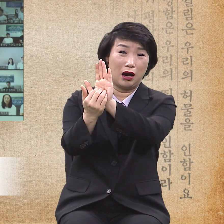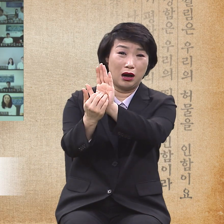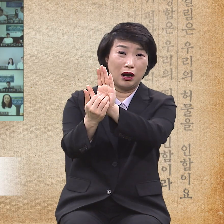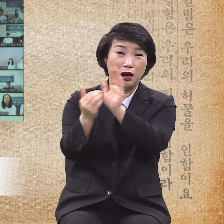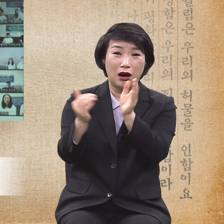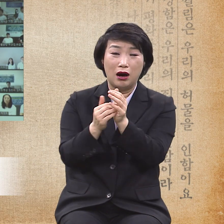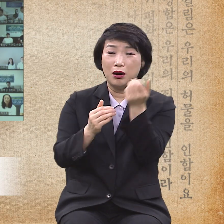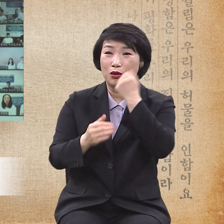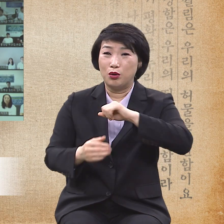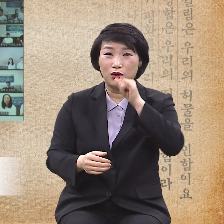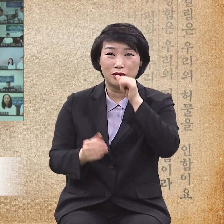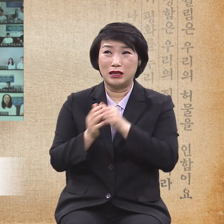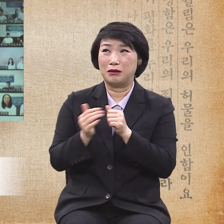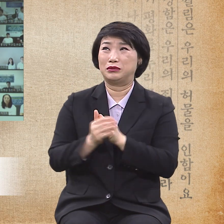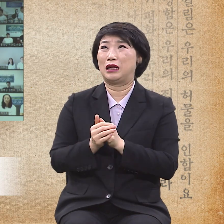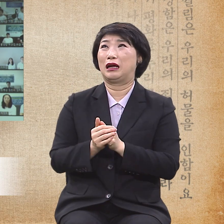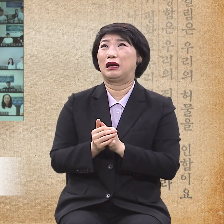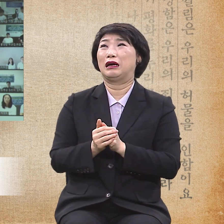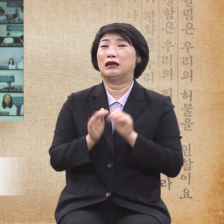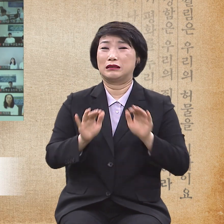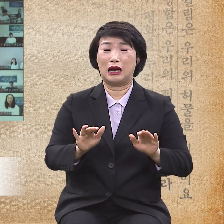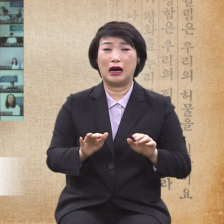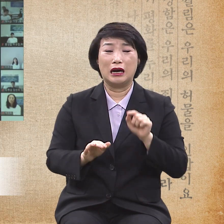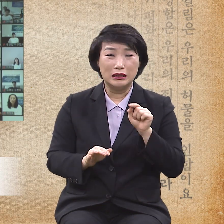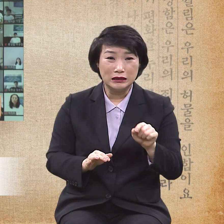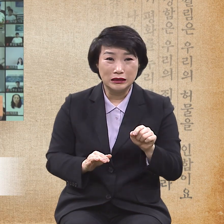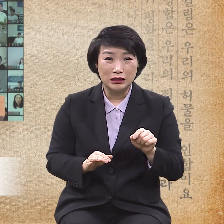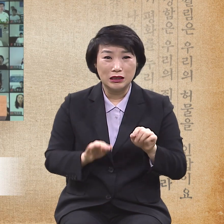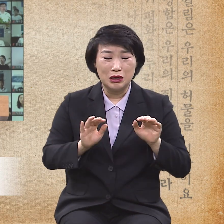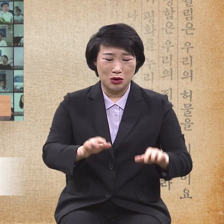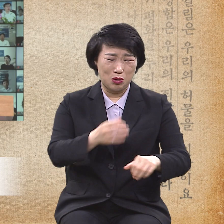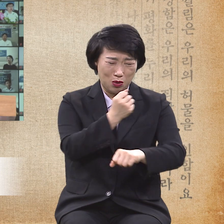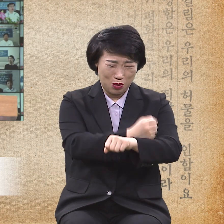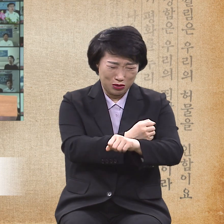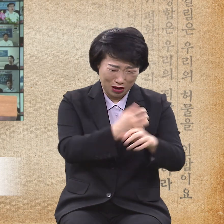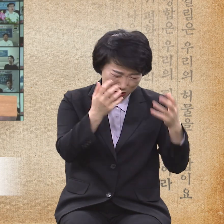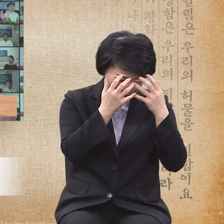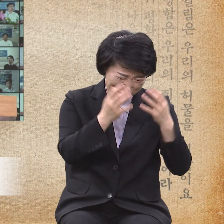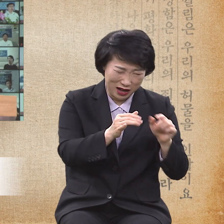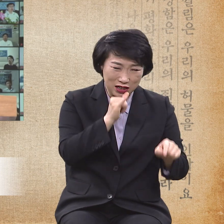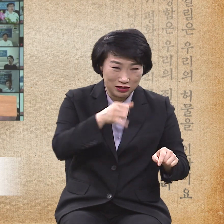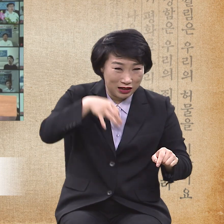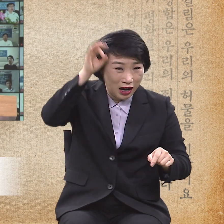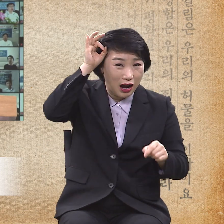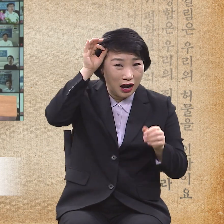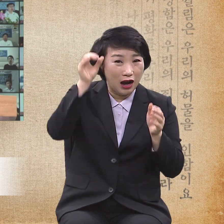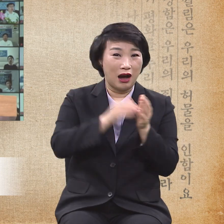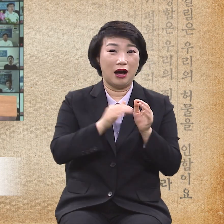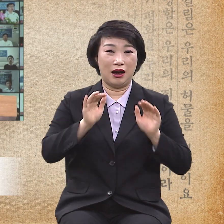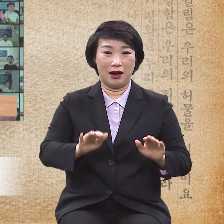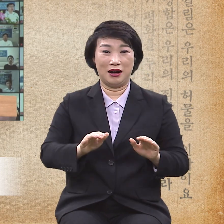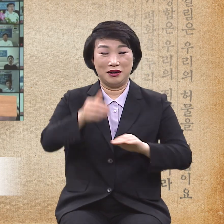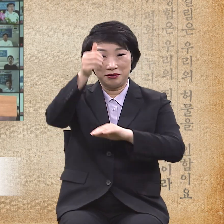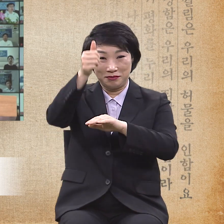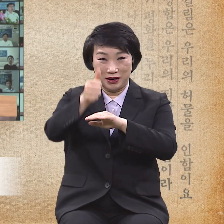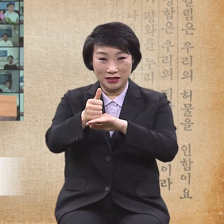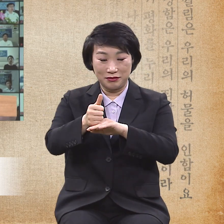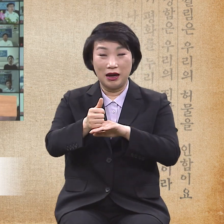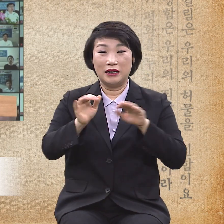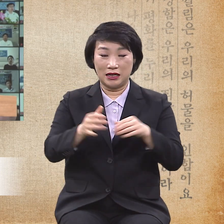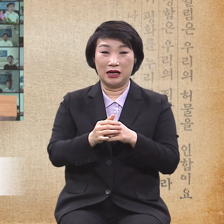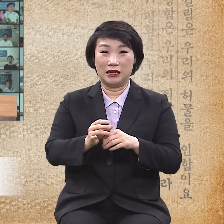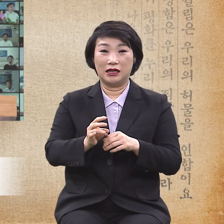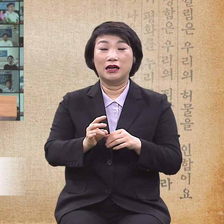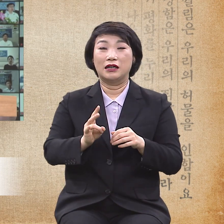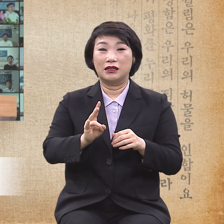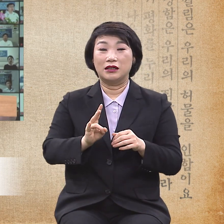않고 대적했기에 우리가 이 고난을 받는구나 하고 깨달을 때 드디어 선지자